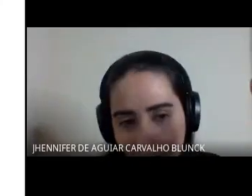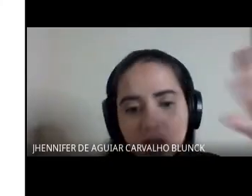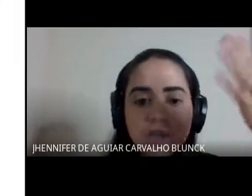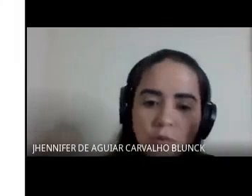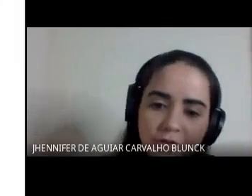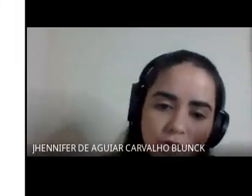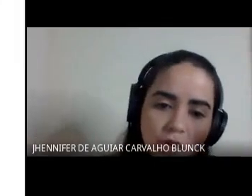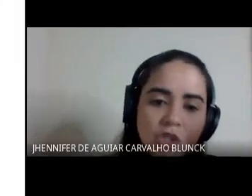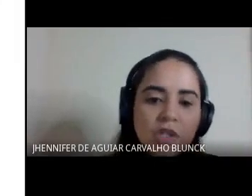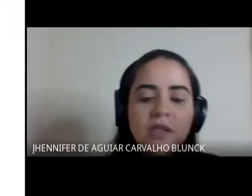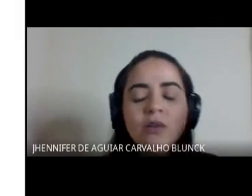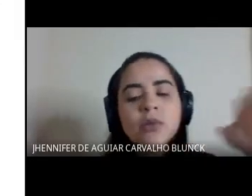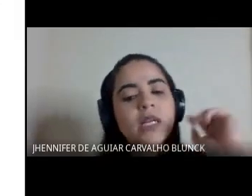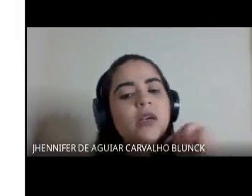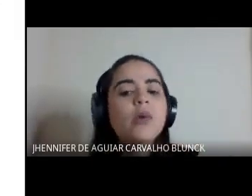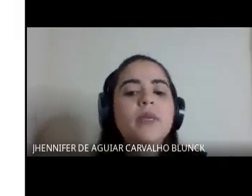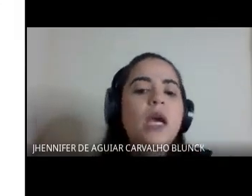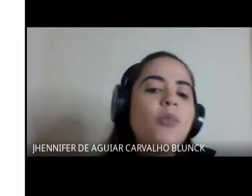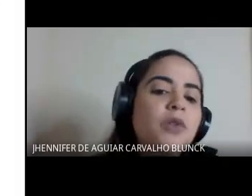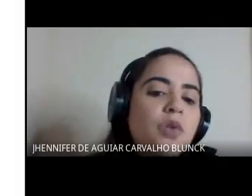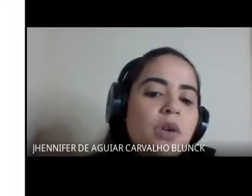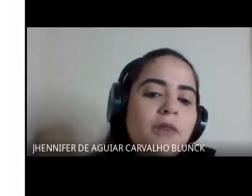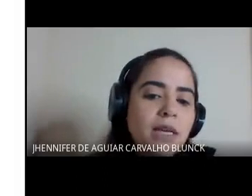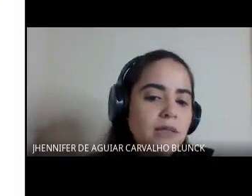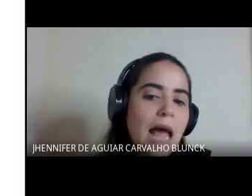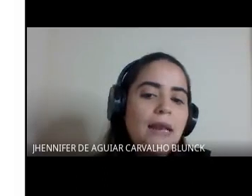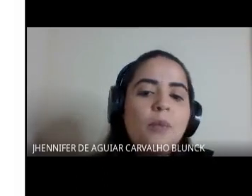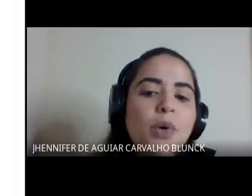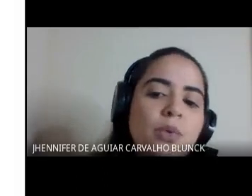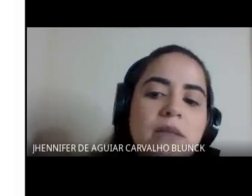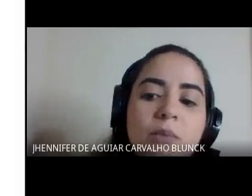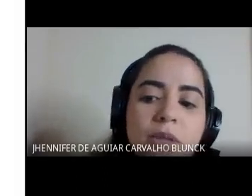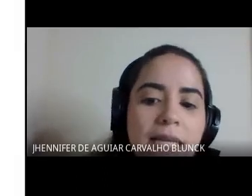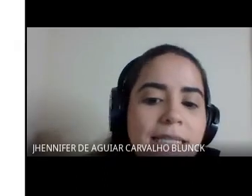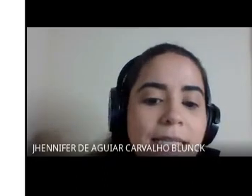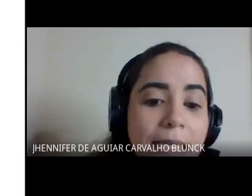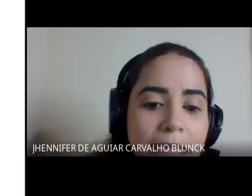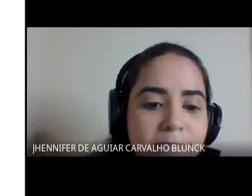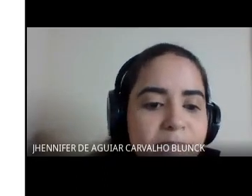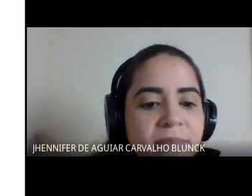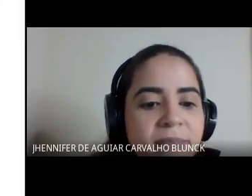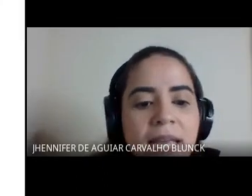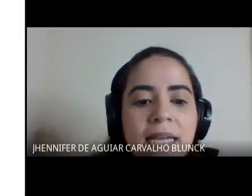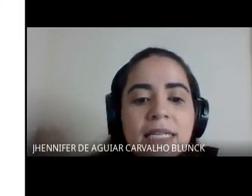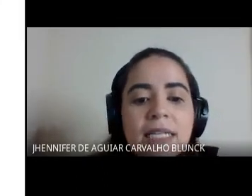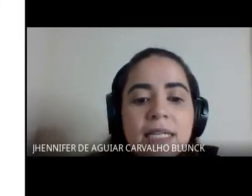o intérprete e o professor de segunda língua, que é o professor que vai ensinar a língua portuguesa na modalidade escrita.